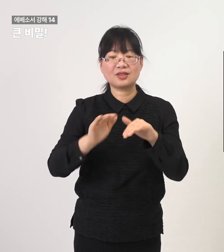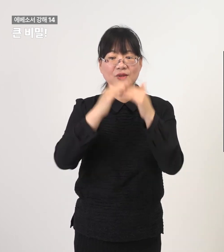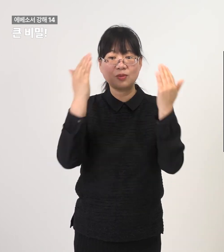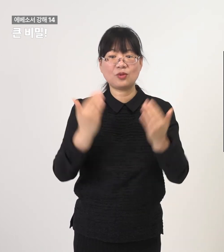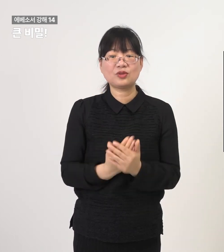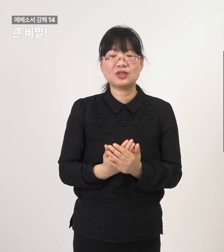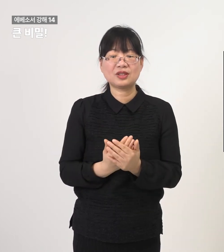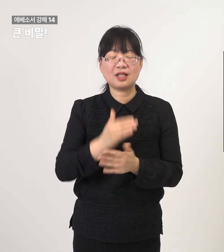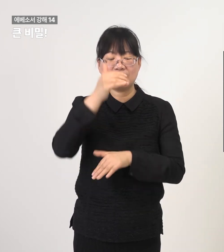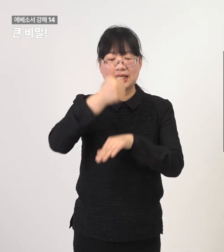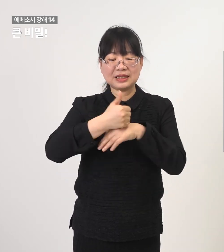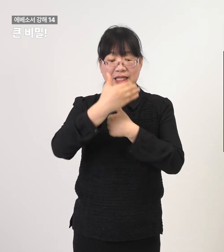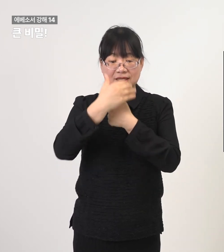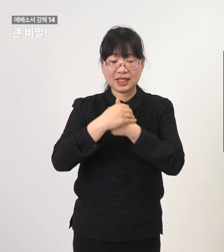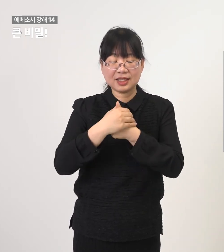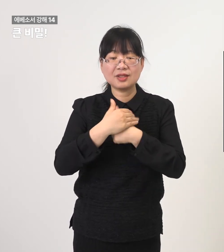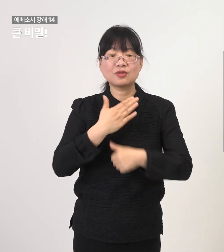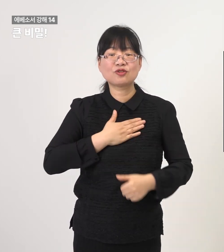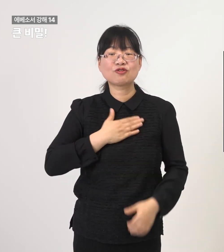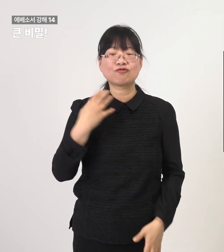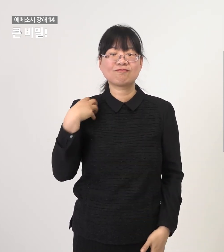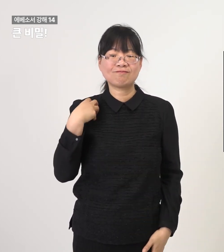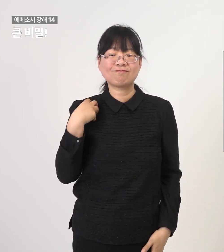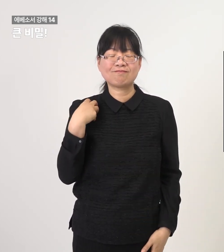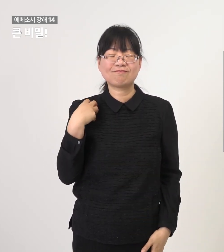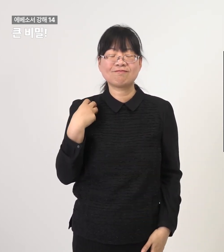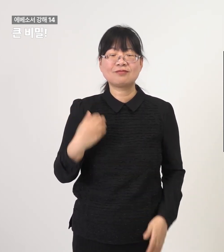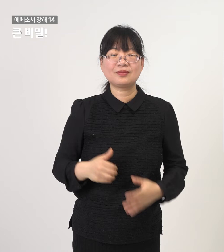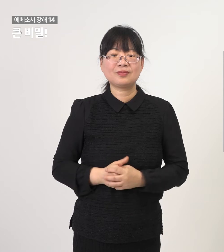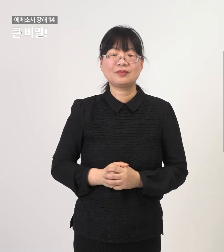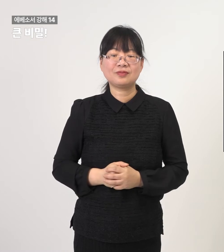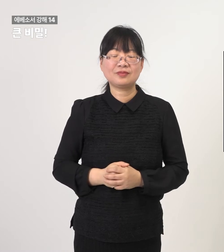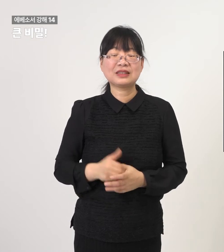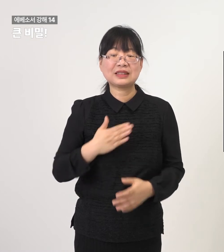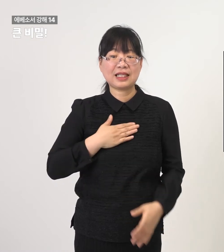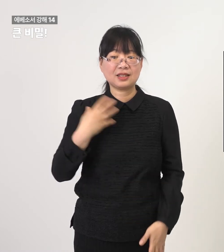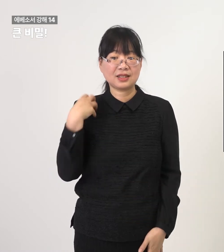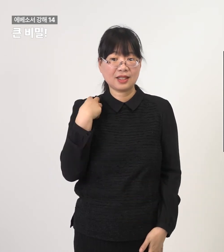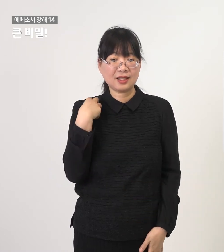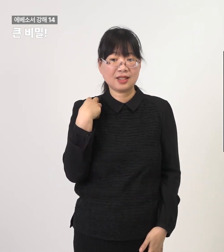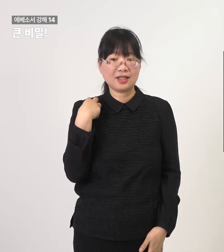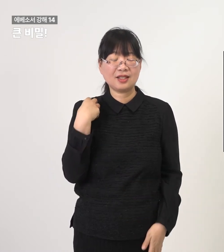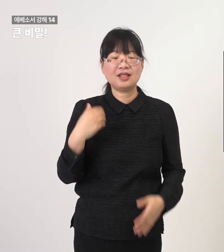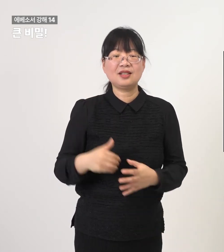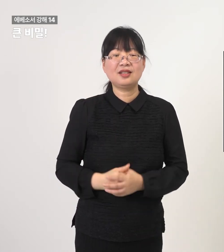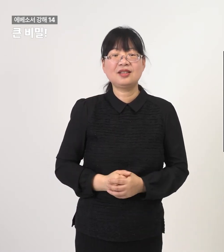모든 마지막 책임은 내 책임입니다. 내 책임입니다.